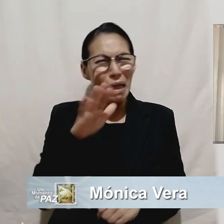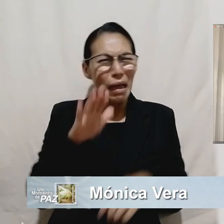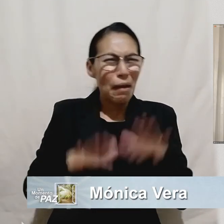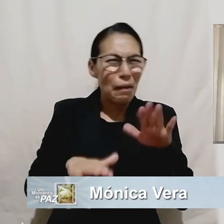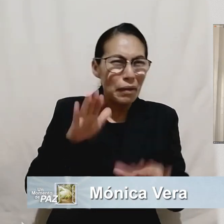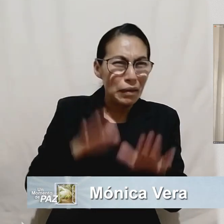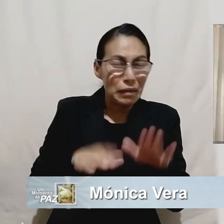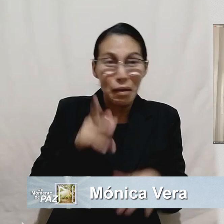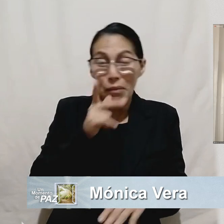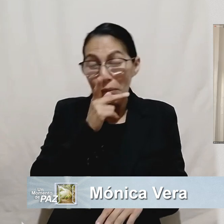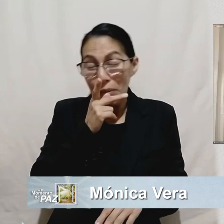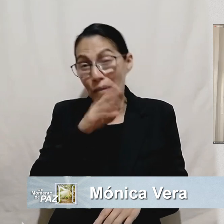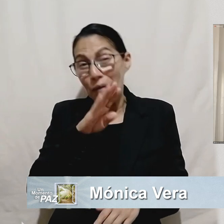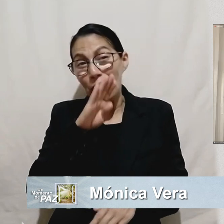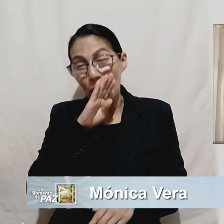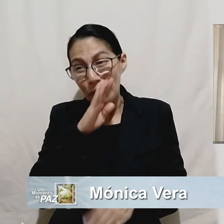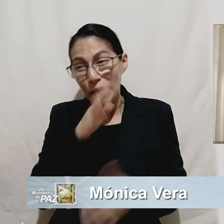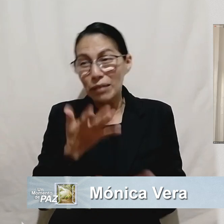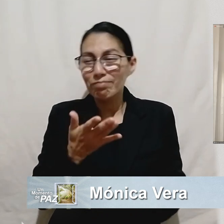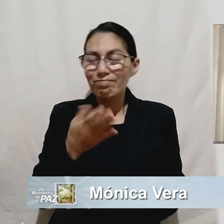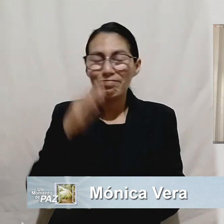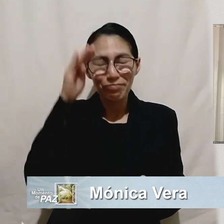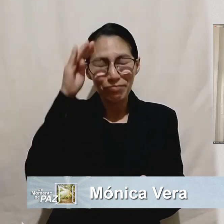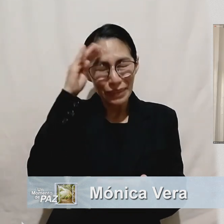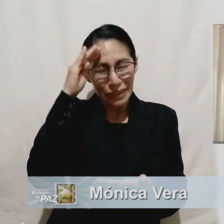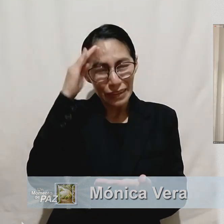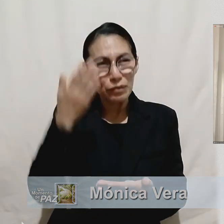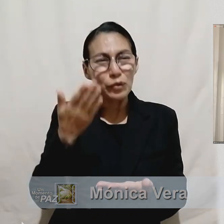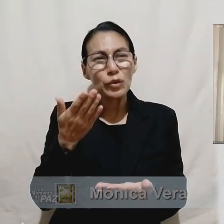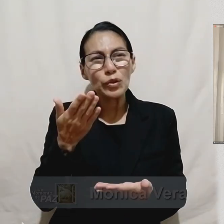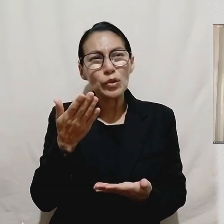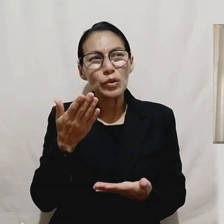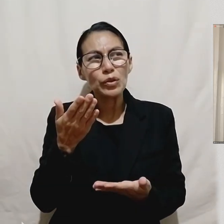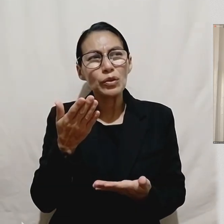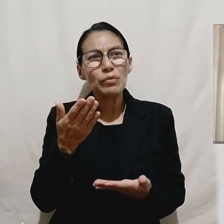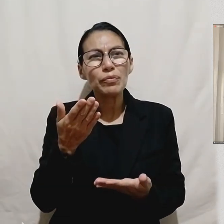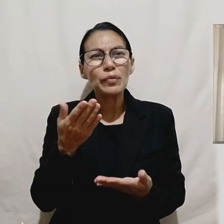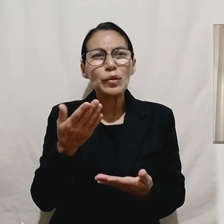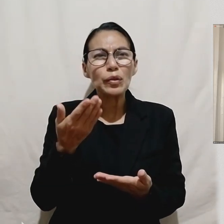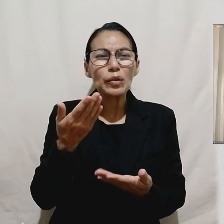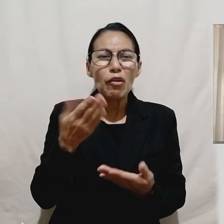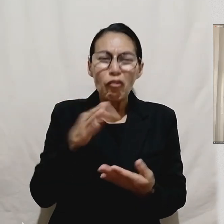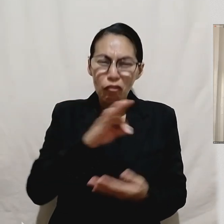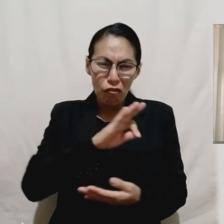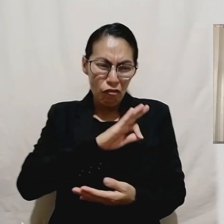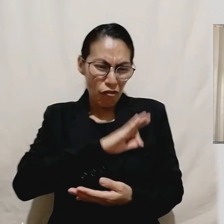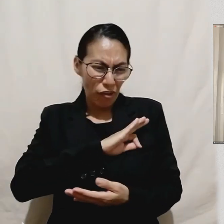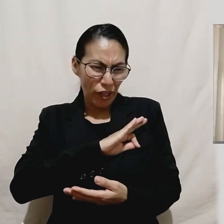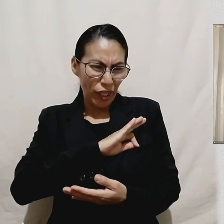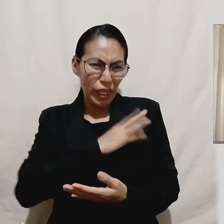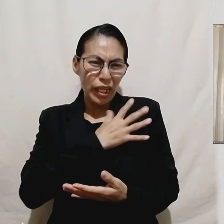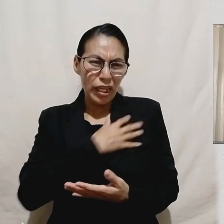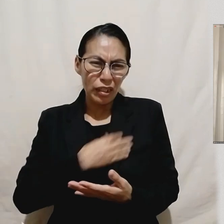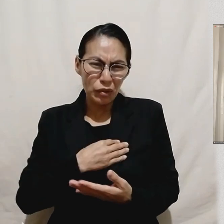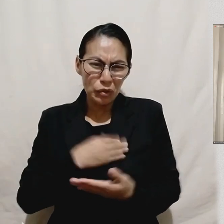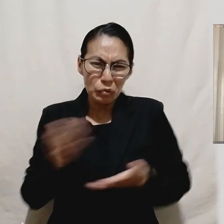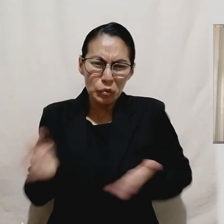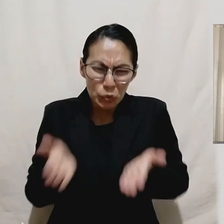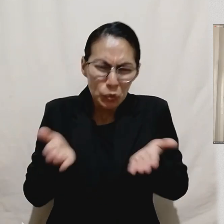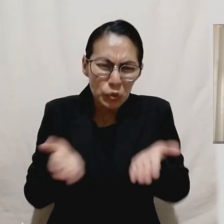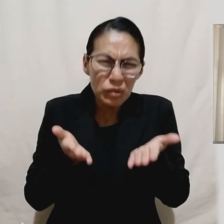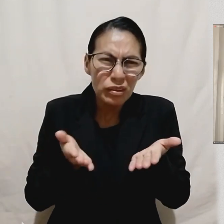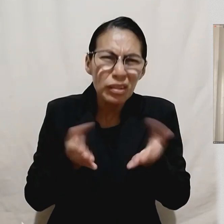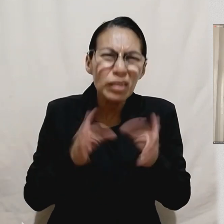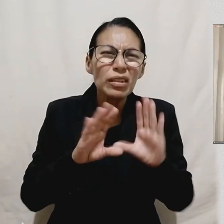saben a veces como padres podemos preguntarnos Cómo cultivar la